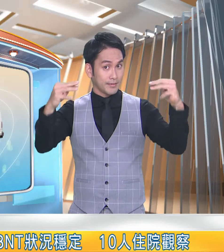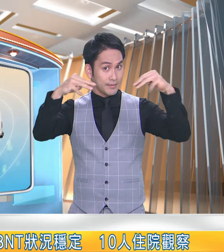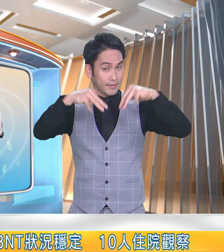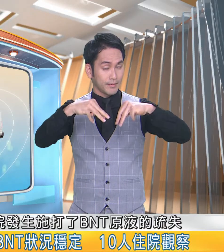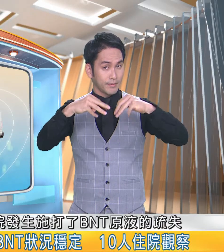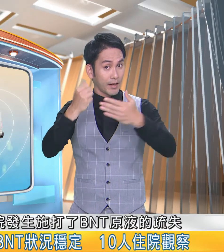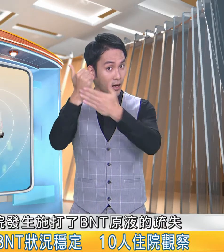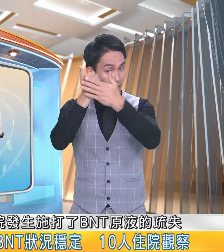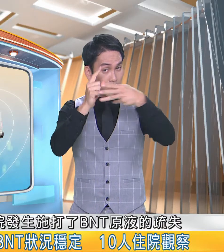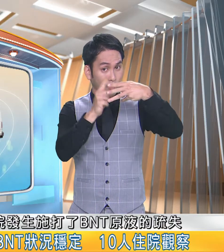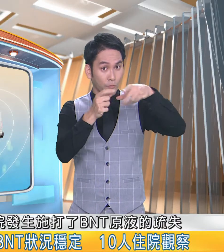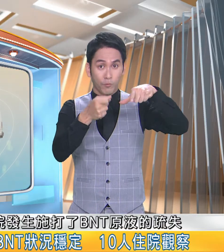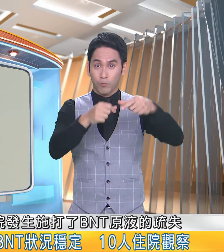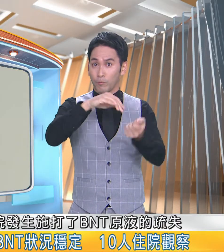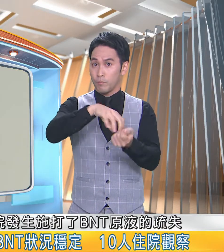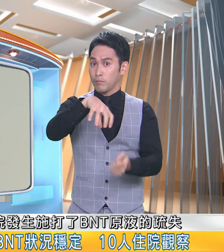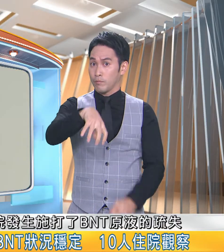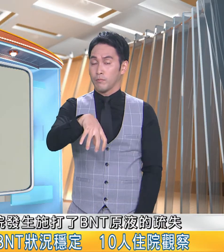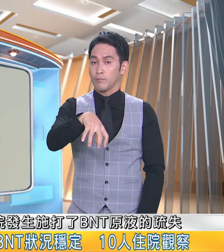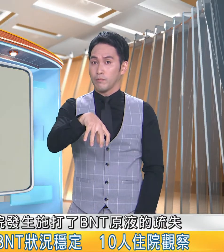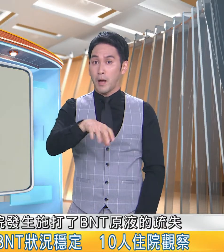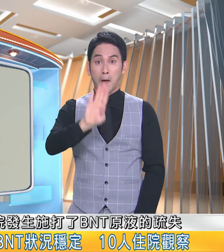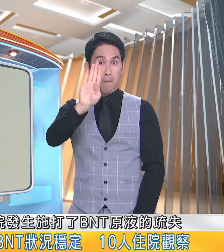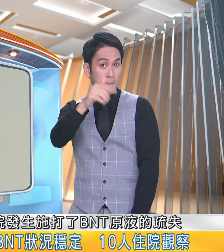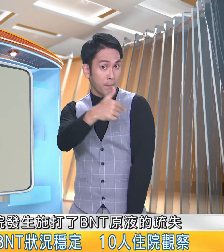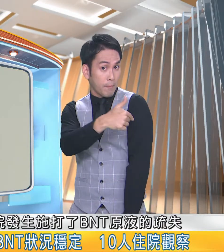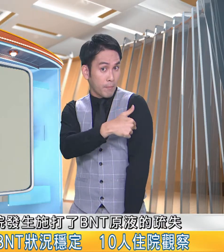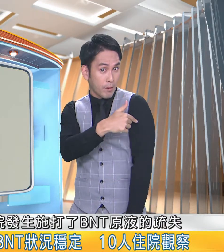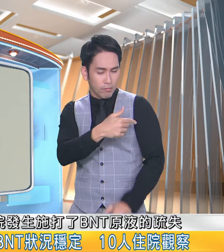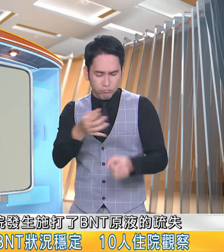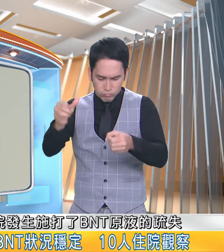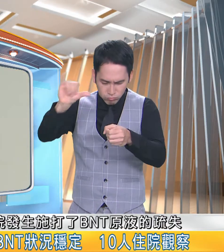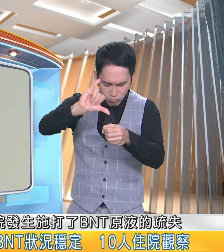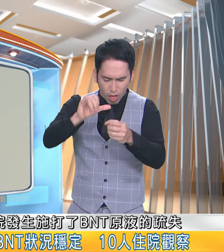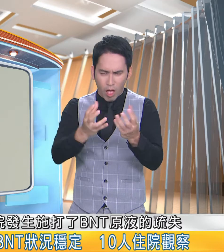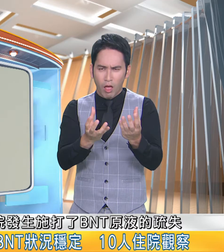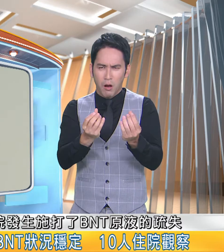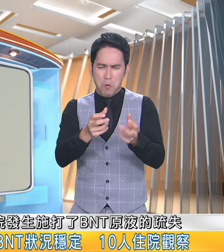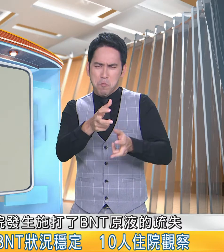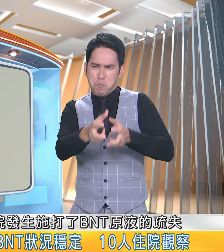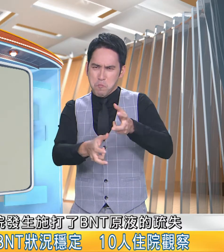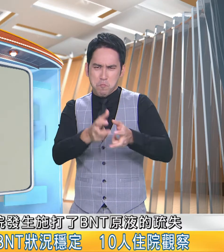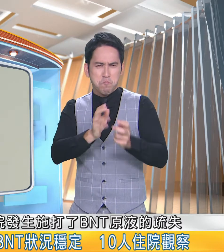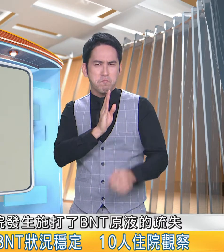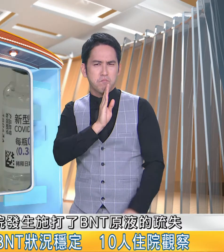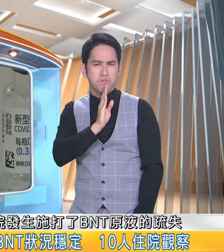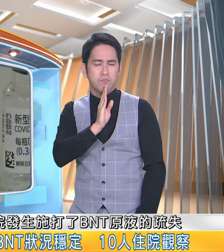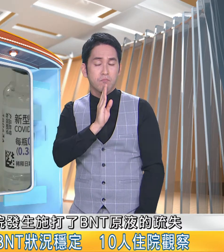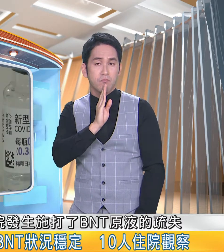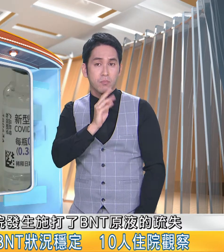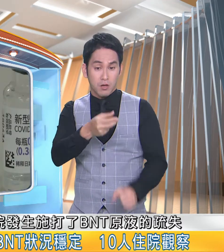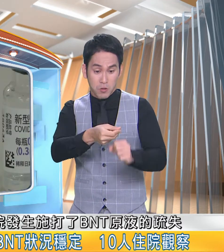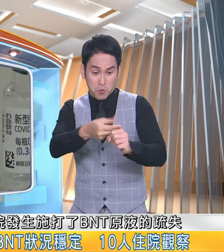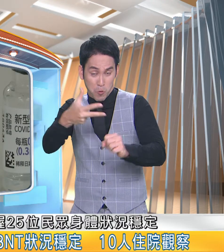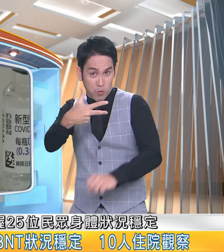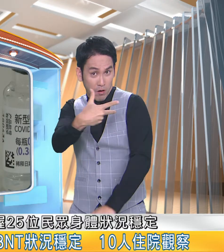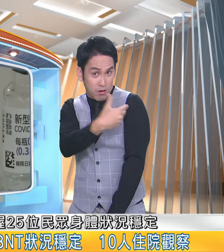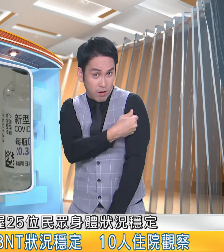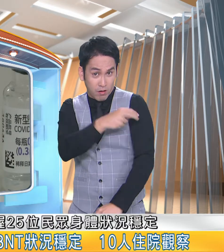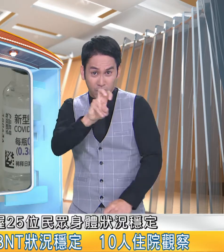三峡恩主公医院，发生了施打 BNT 原液的疏失。而目前卫生局